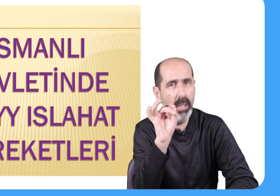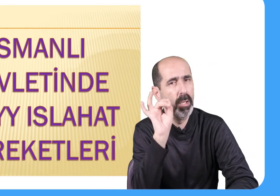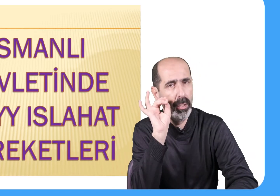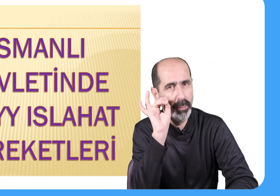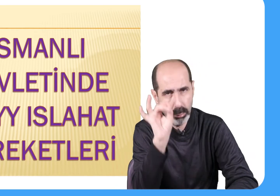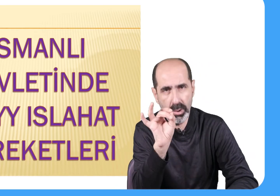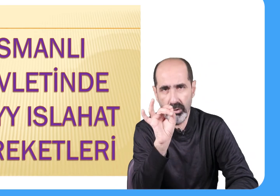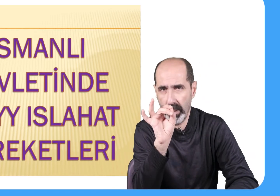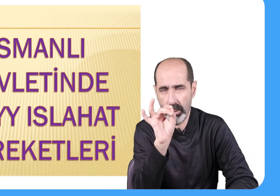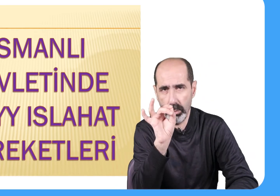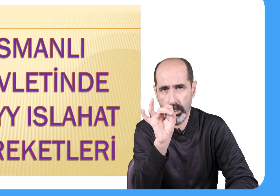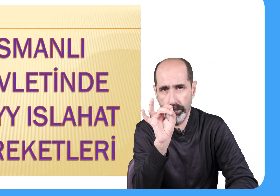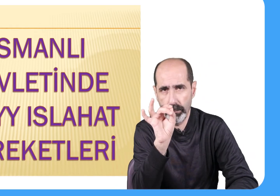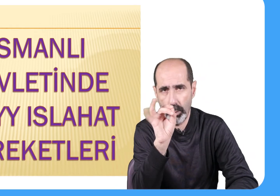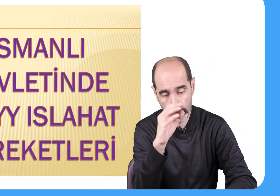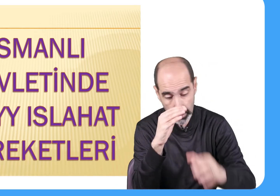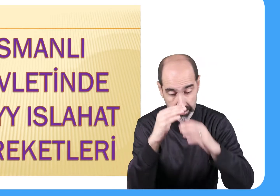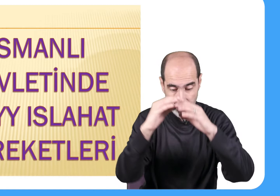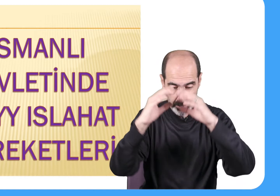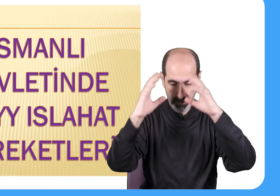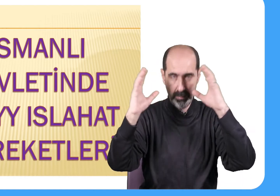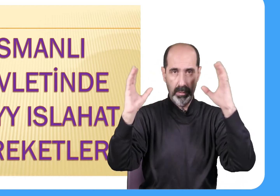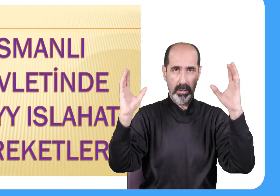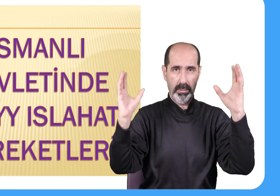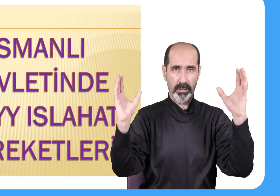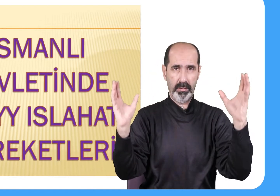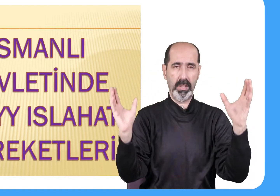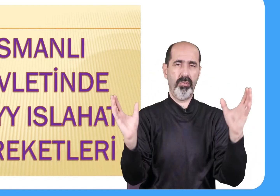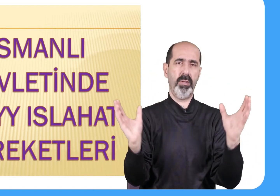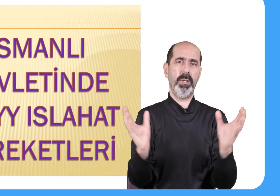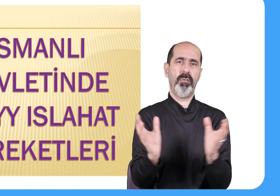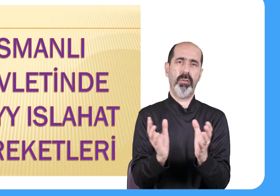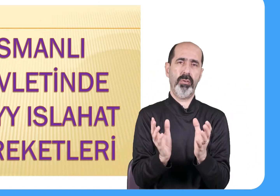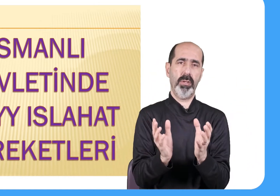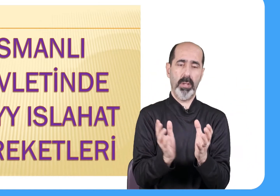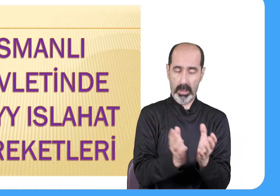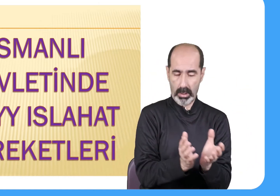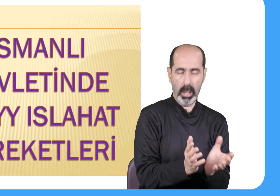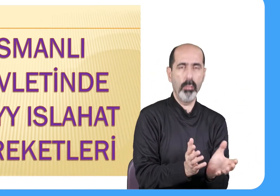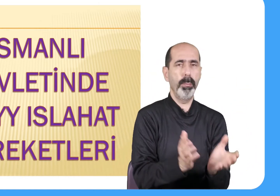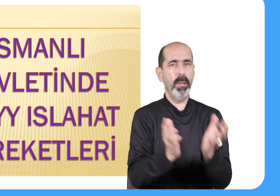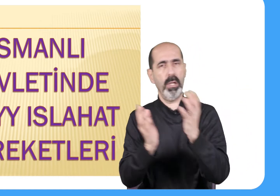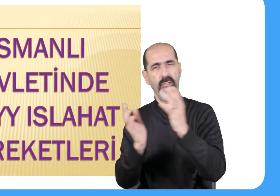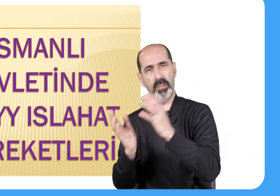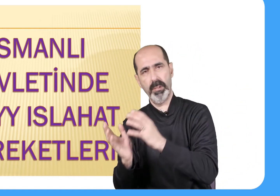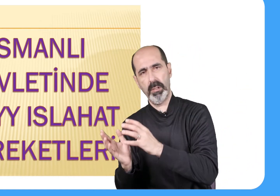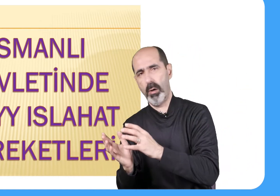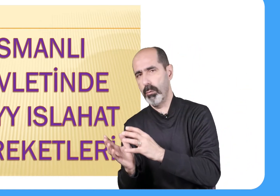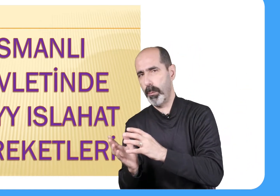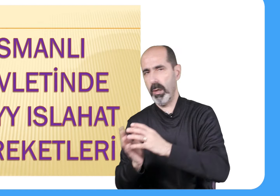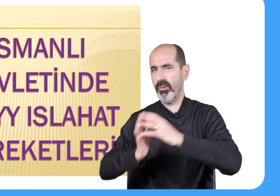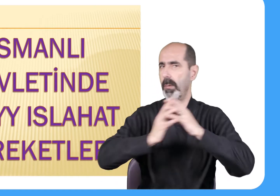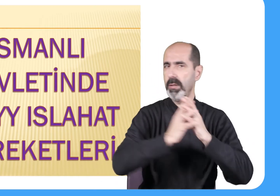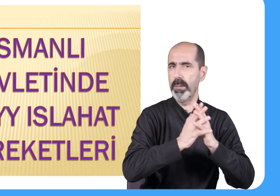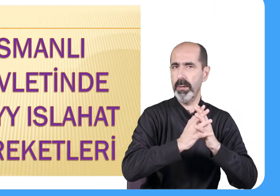Osmanlı da ne tür gelişmeler olduğu Osmanlı kendini nasıl geliştirmeye çalıştığı Avrupa'nın aştığımı